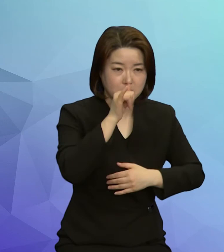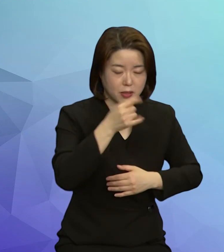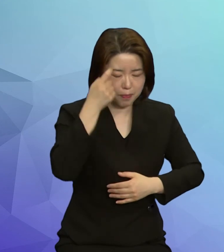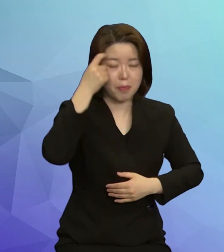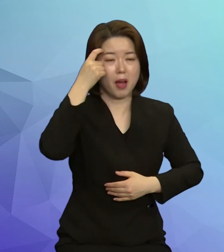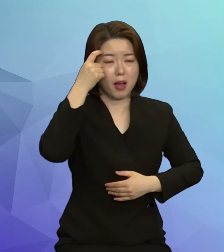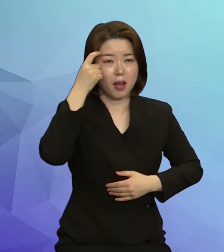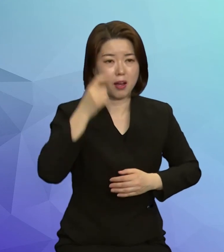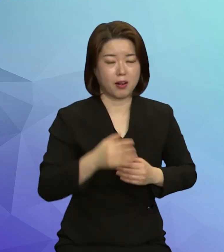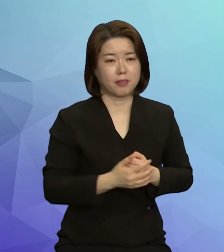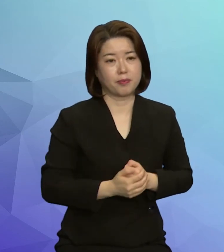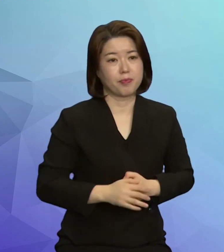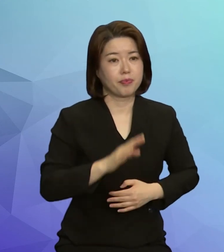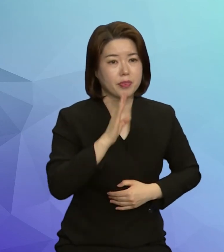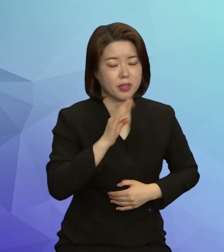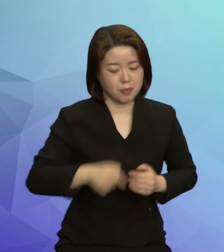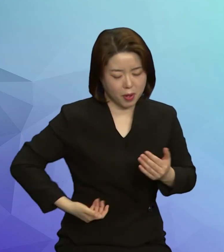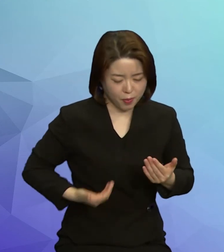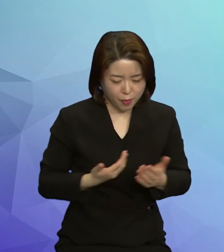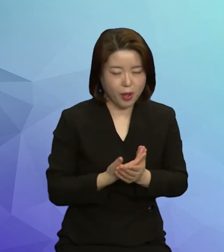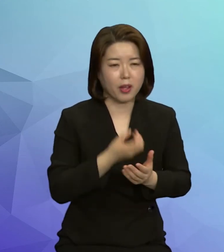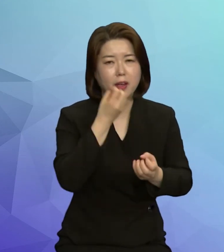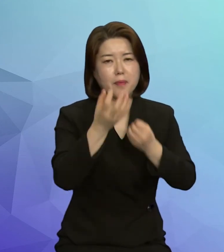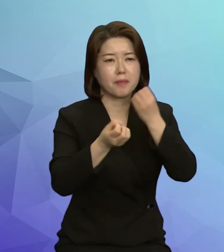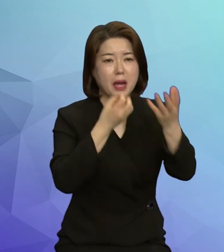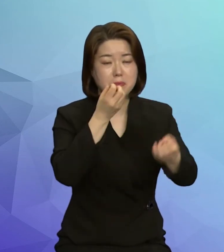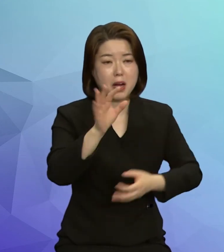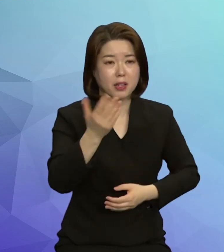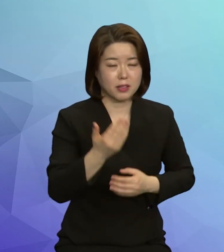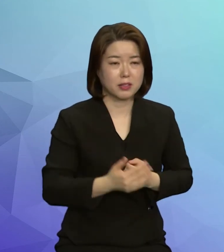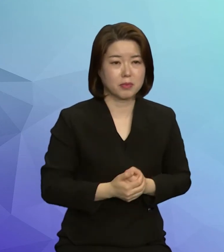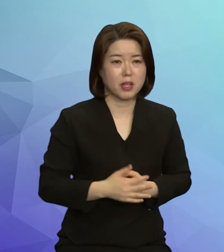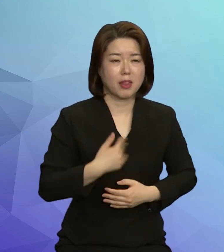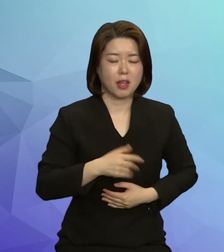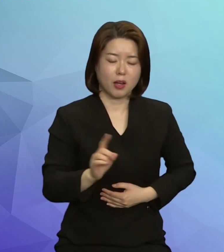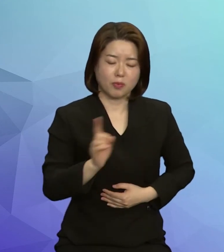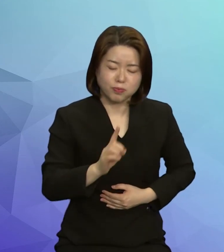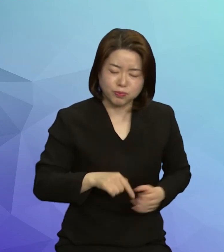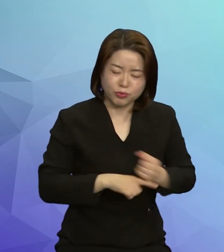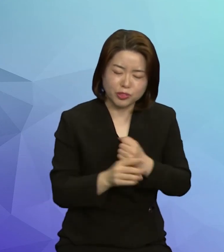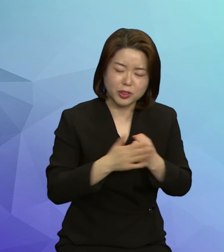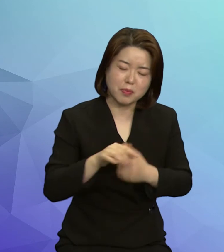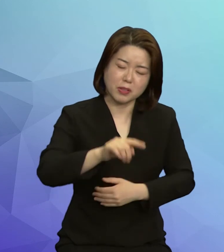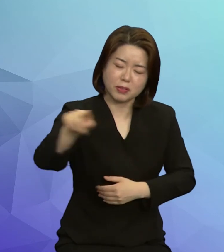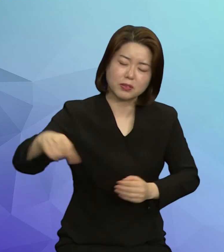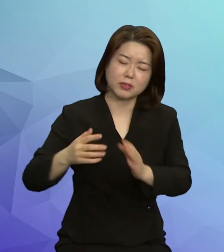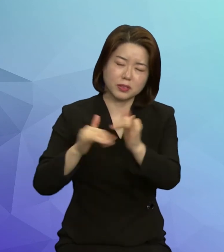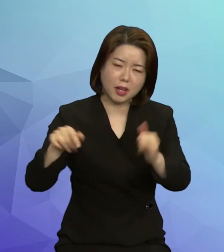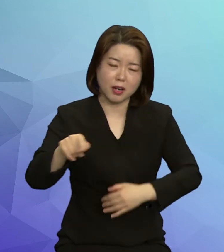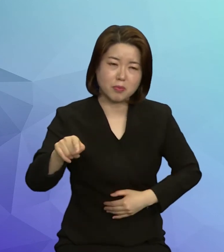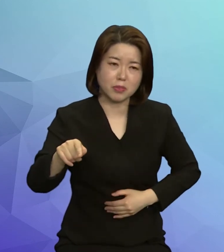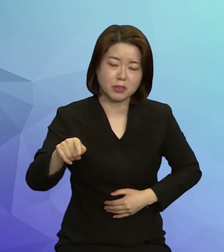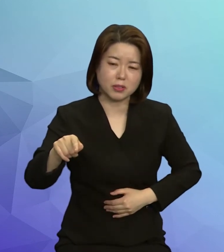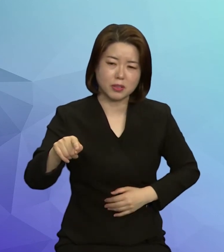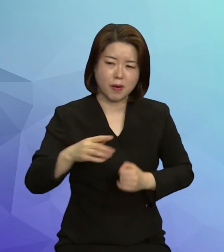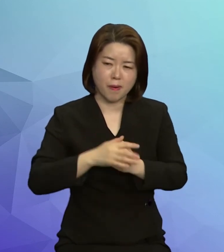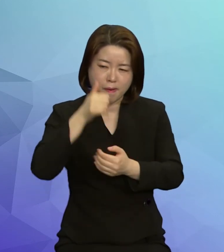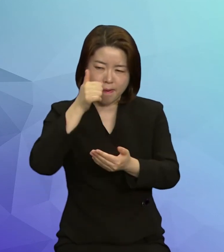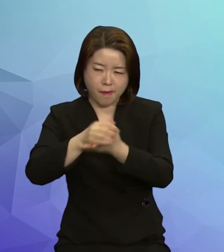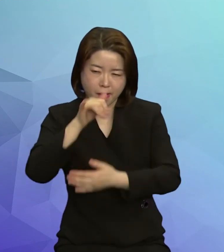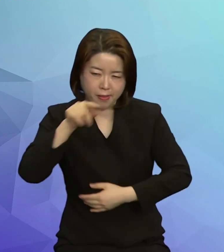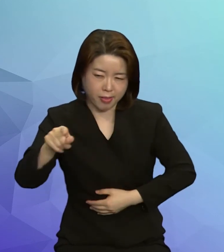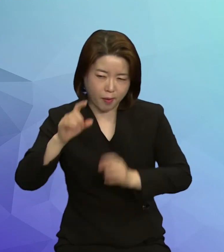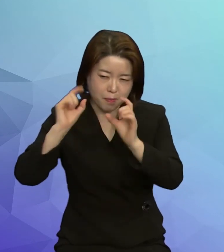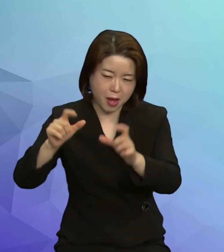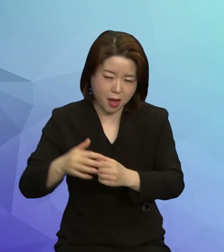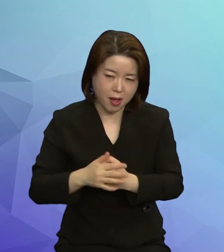깨달아지더라고요. 그래서 정말 회개가 터지는 거예요. 내가 무슨 이유로 그 사람들을 내가